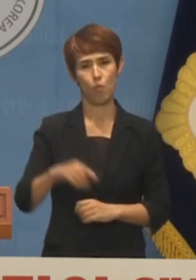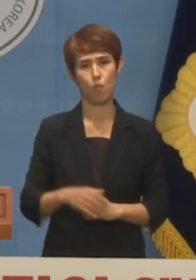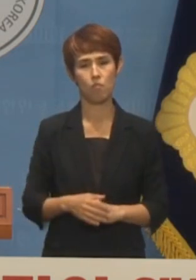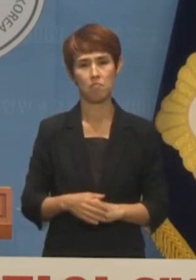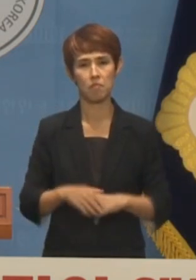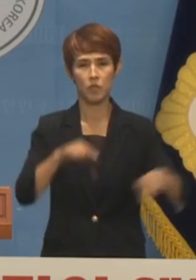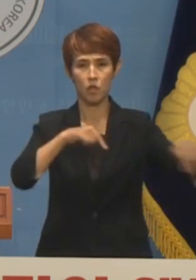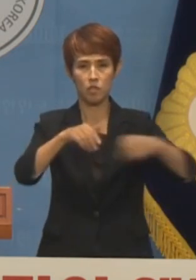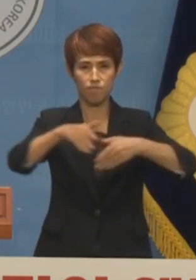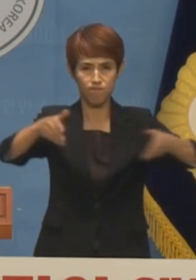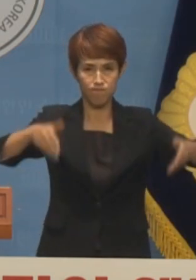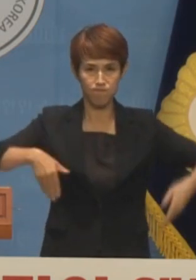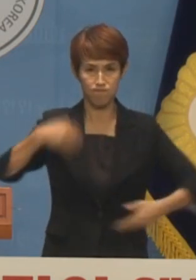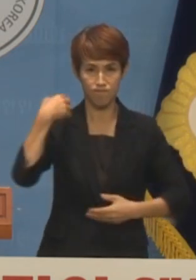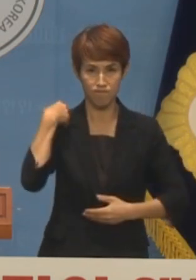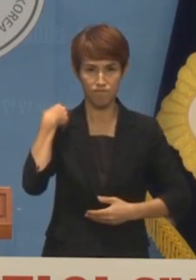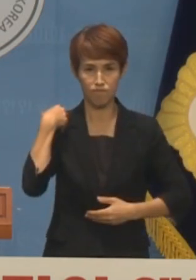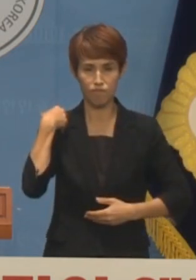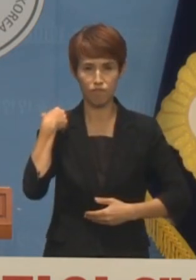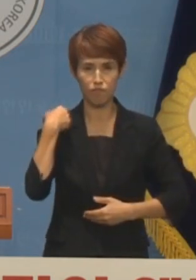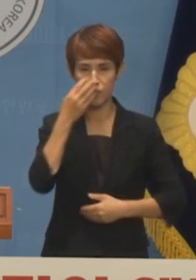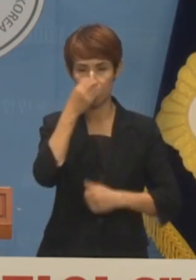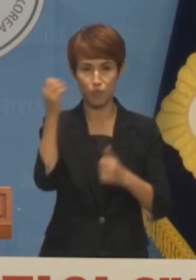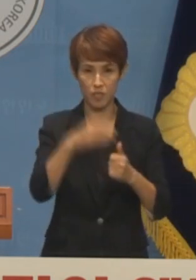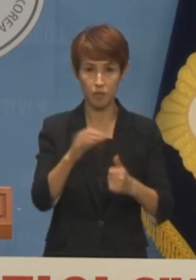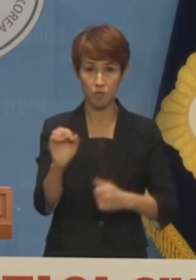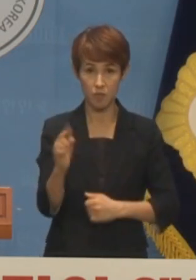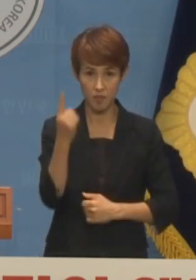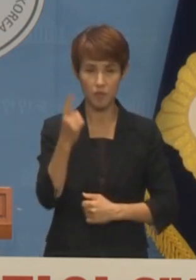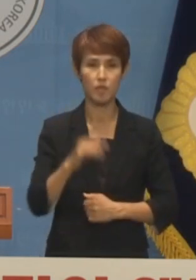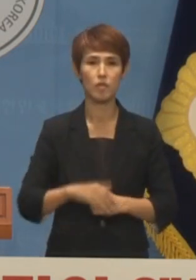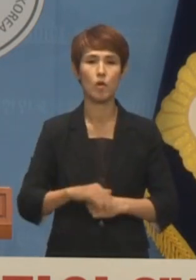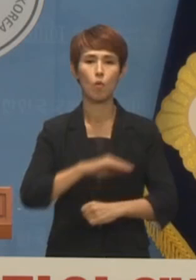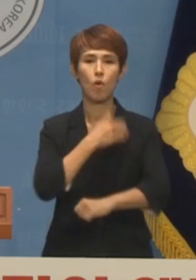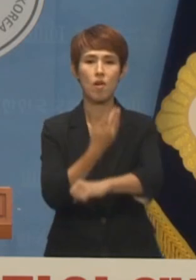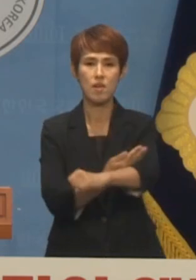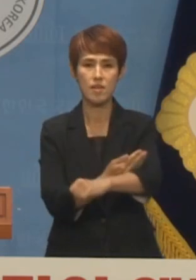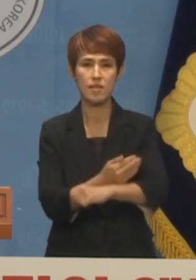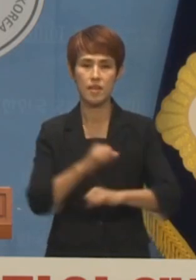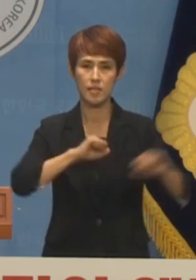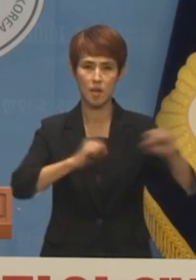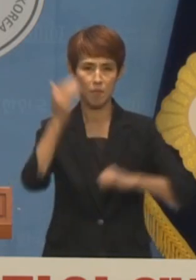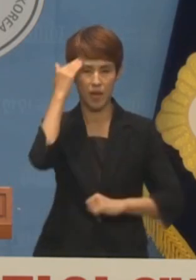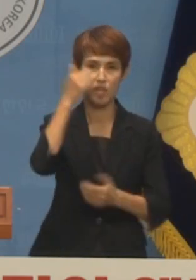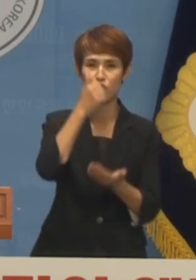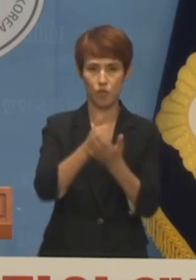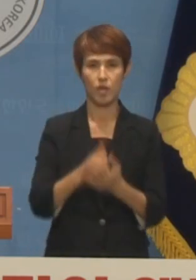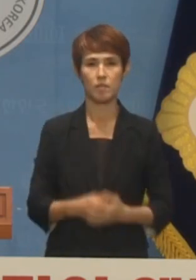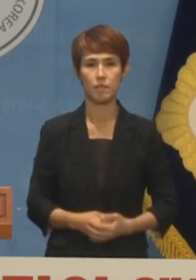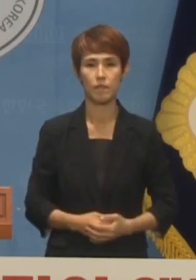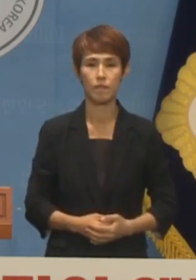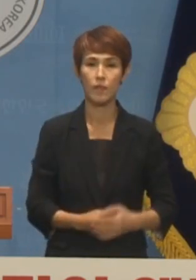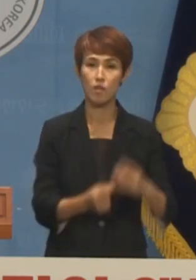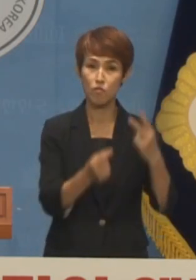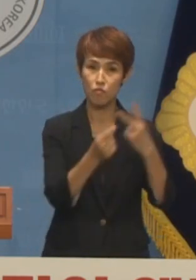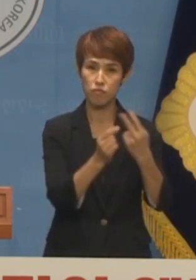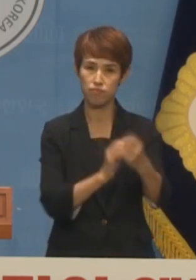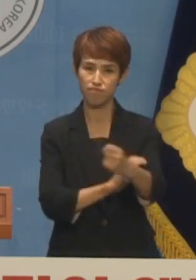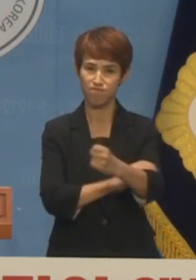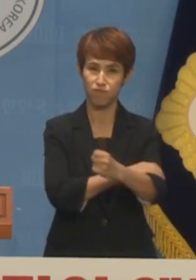중립 의무를 파괴하였으므로 직권남용 권리행사방해죄의 죄책을 져야 마땅합니다. 이 위계에 의한 업무방해의